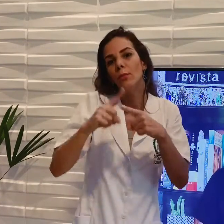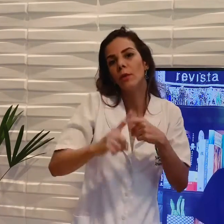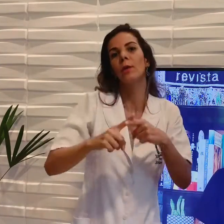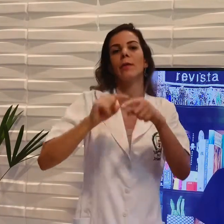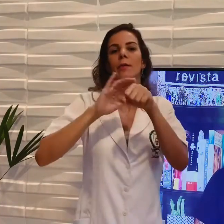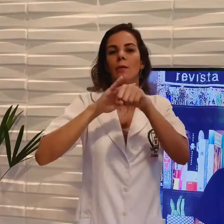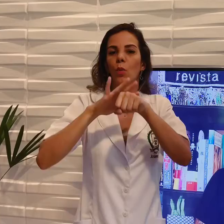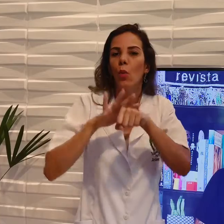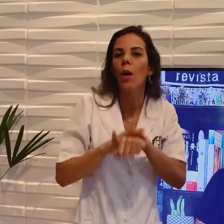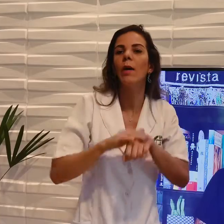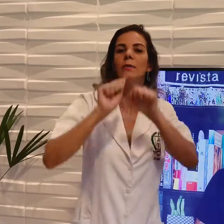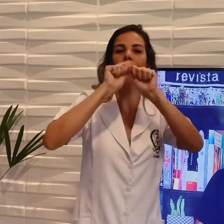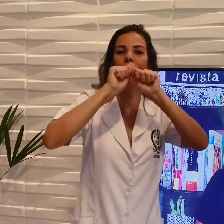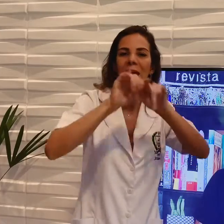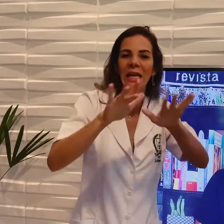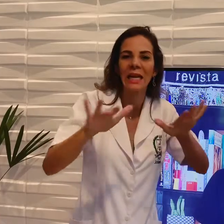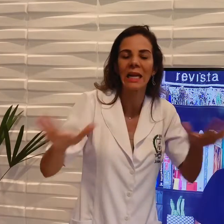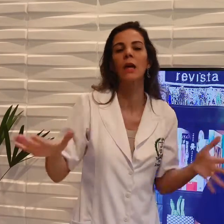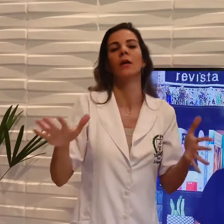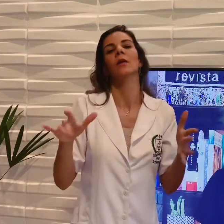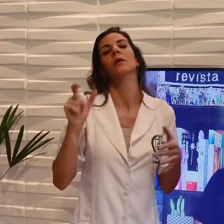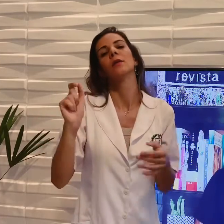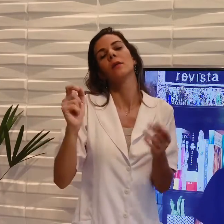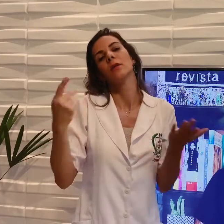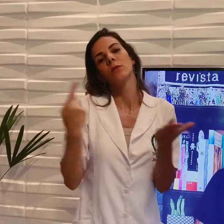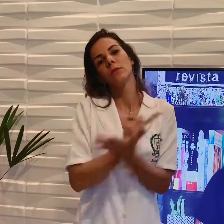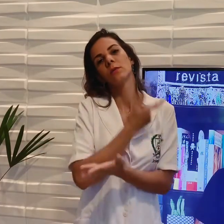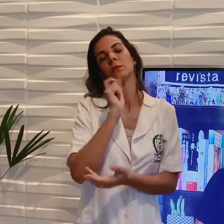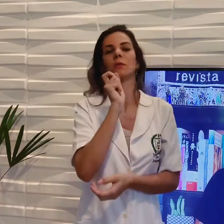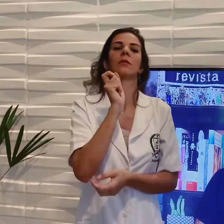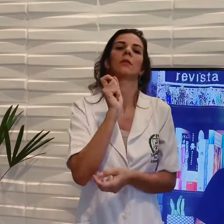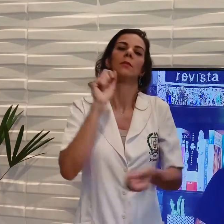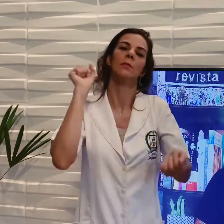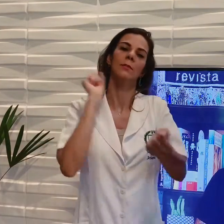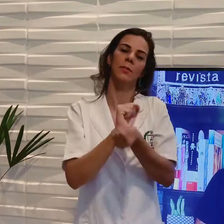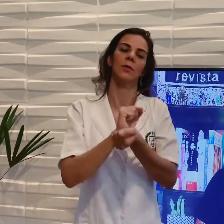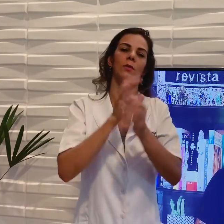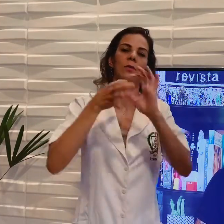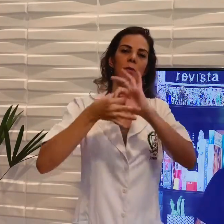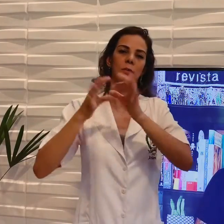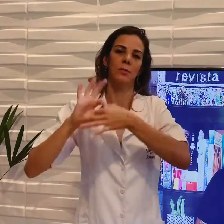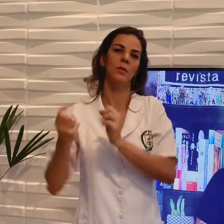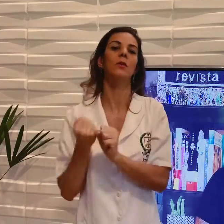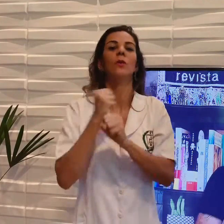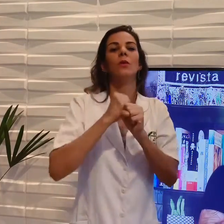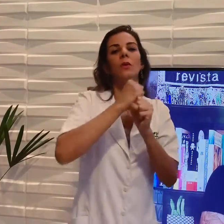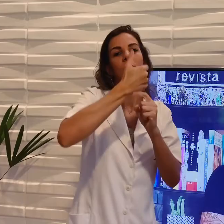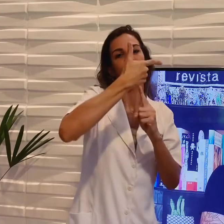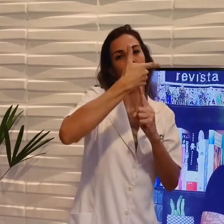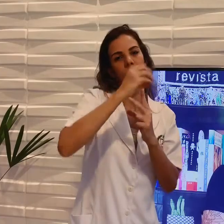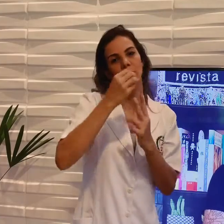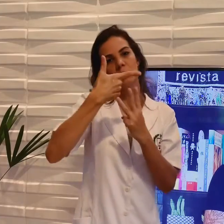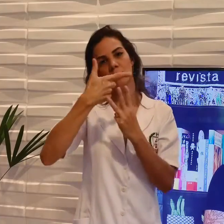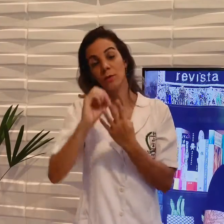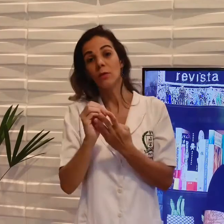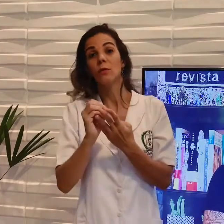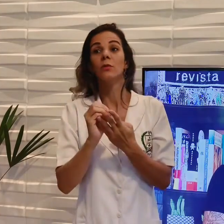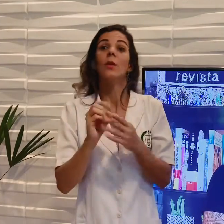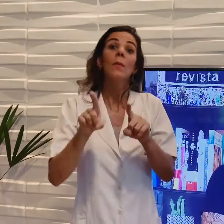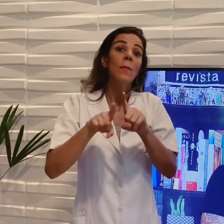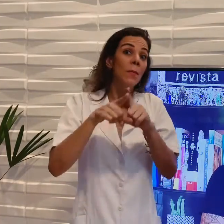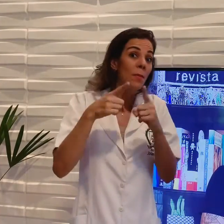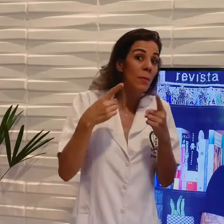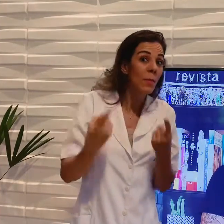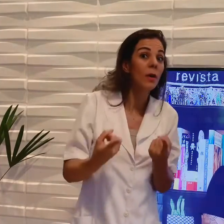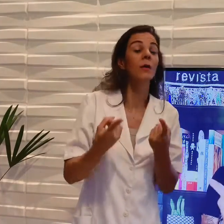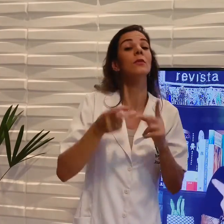ou pandemias, que neste caso acabou adiando a Olimpíada de 2020, que continuará sendo Tóquio 2020,